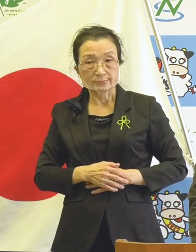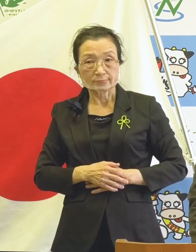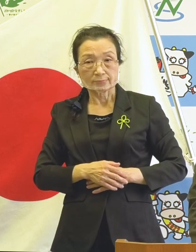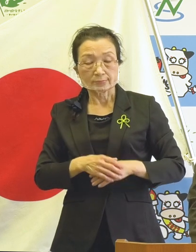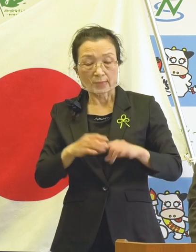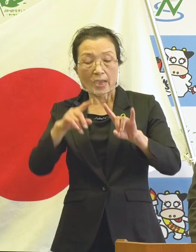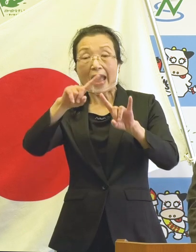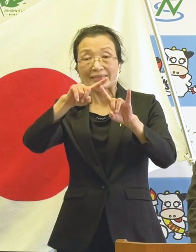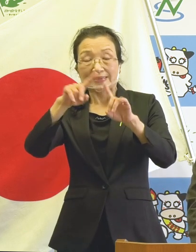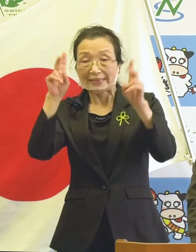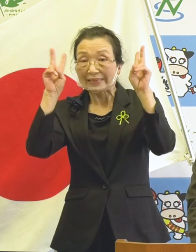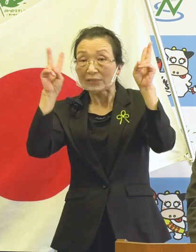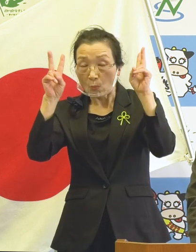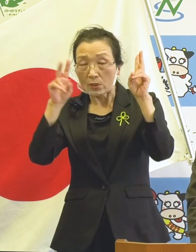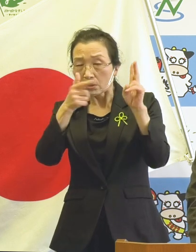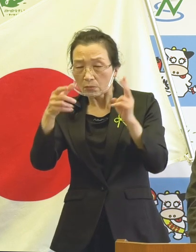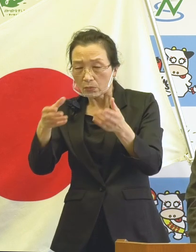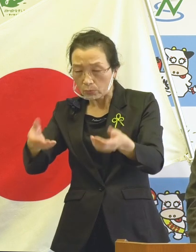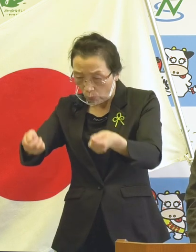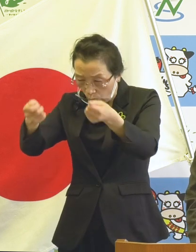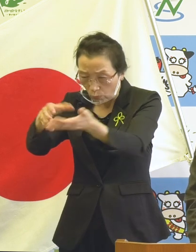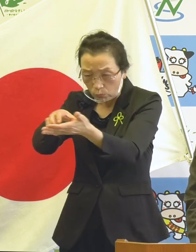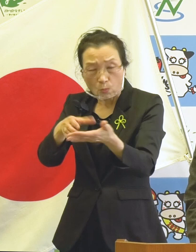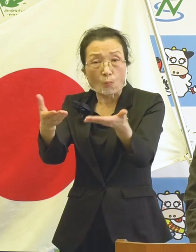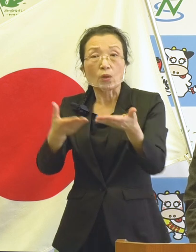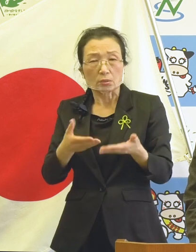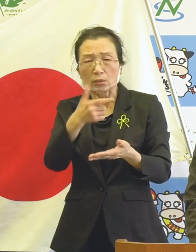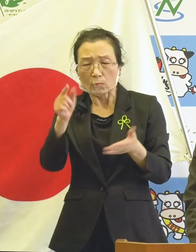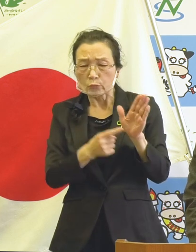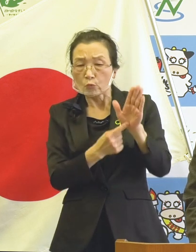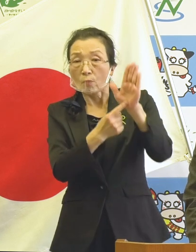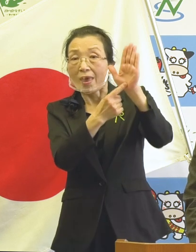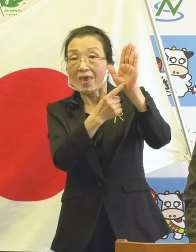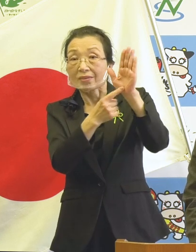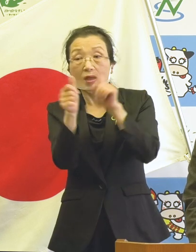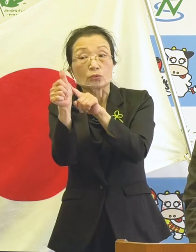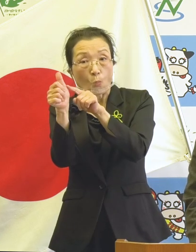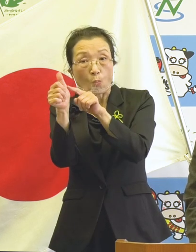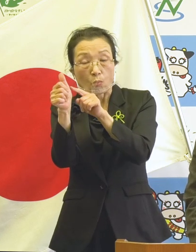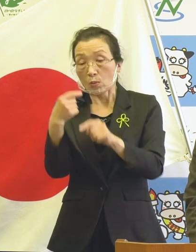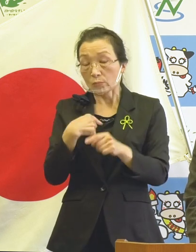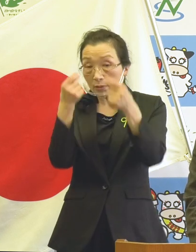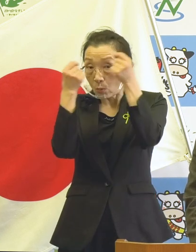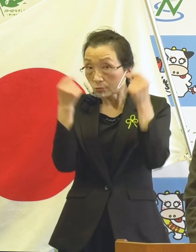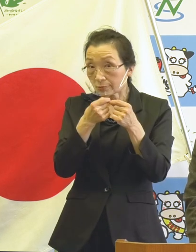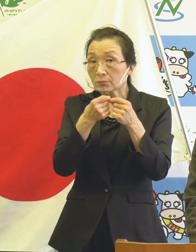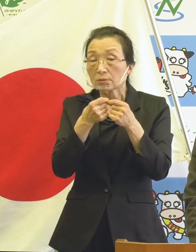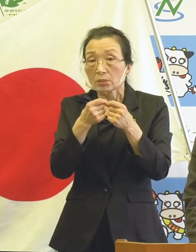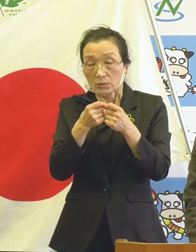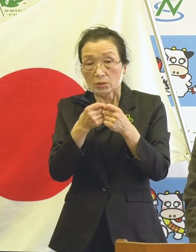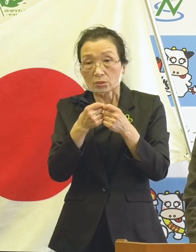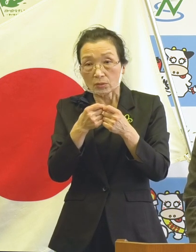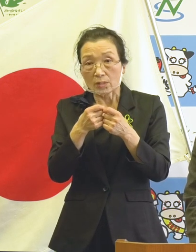IT の企業から投資を受けたり、非常にですね、その分野で著名な方です。私個人としてはですね、ウサイン・ボ